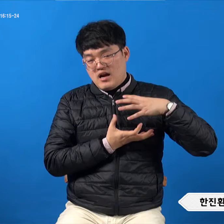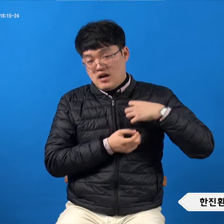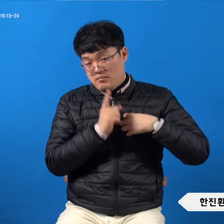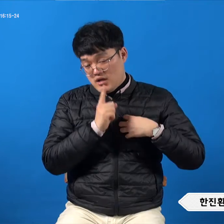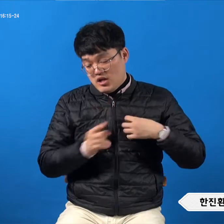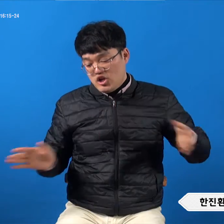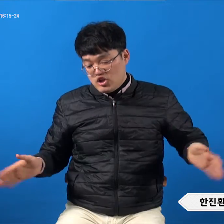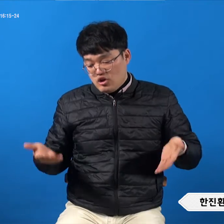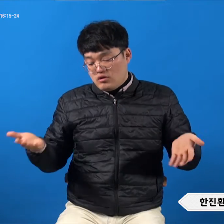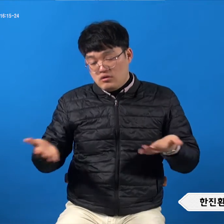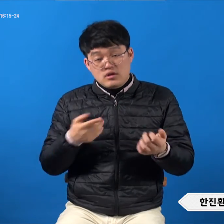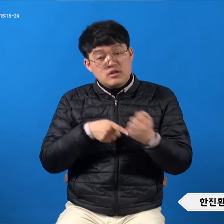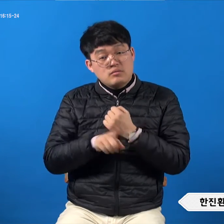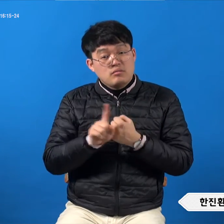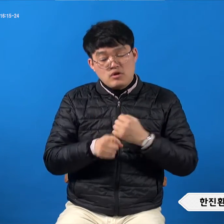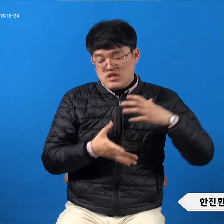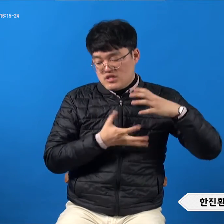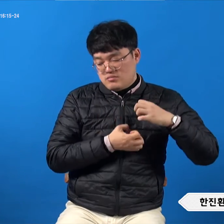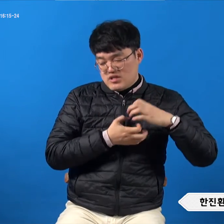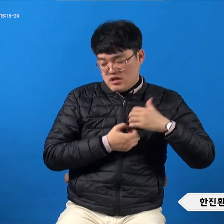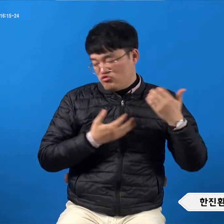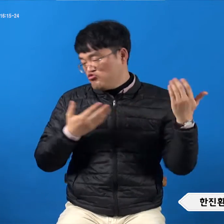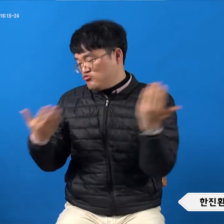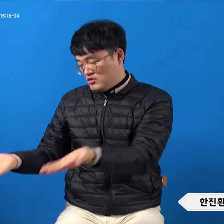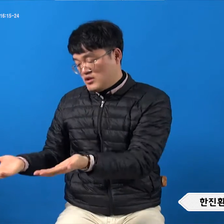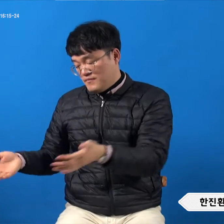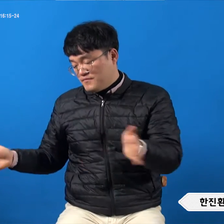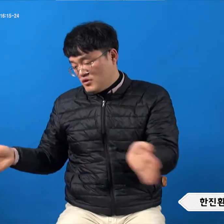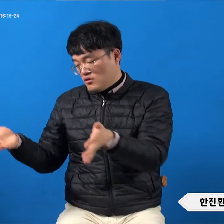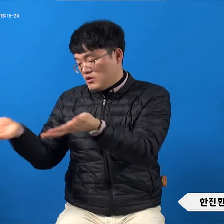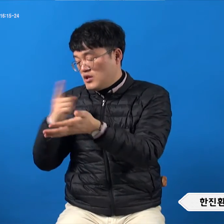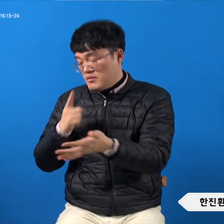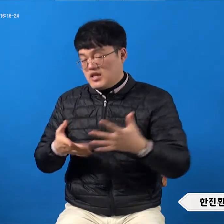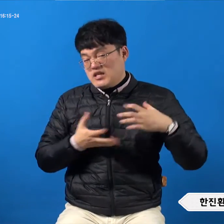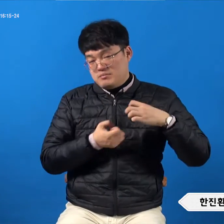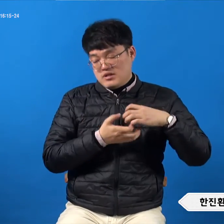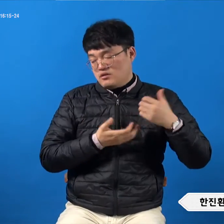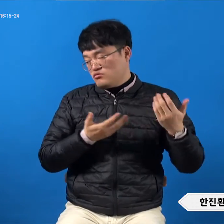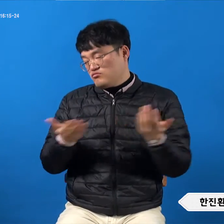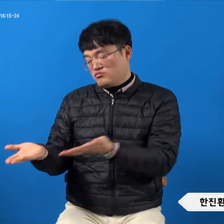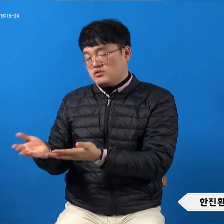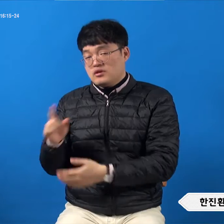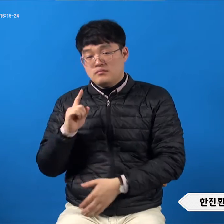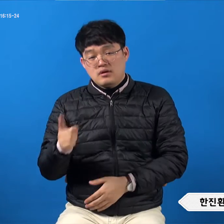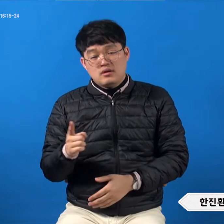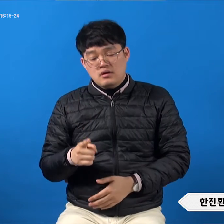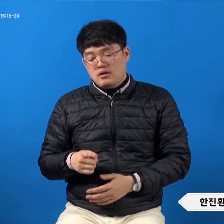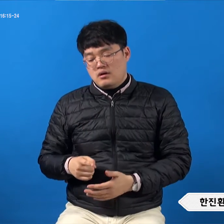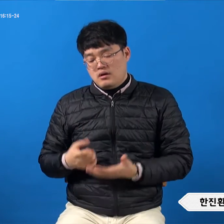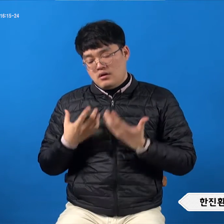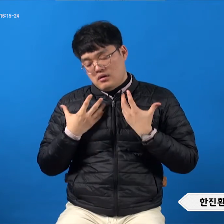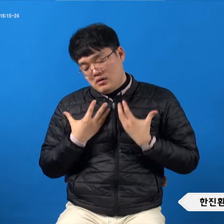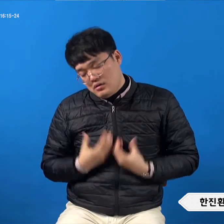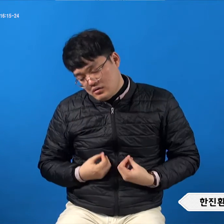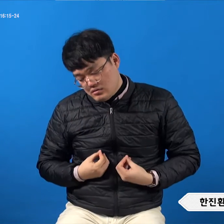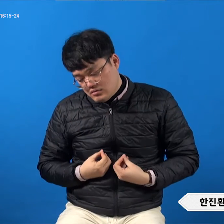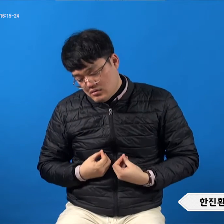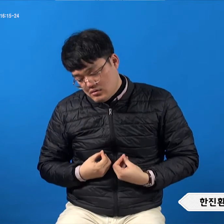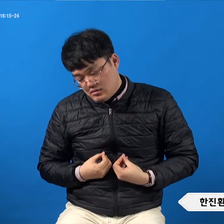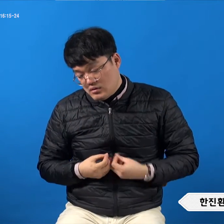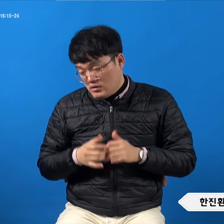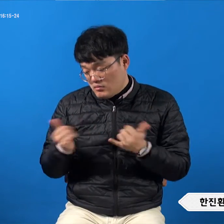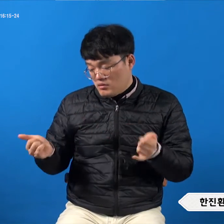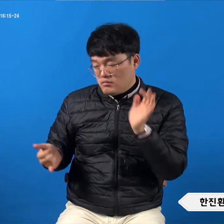것입니다. 격려한다 하는 말은 내 심장을 준다, 그런 뜻입니다. 낙심하고 좌절하고